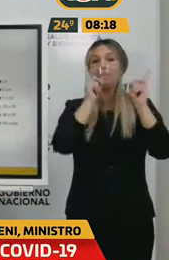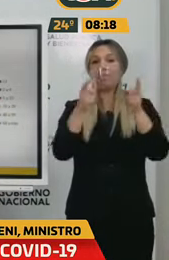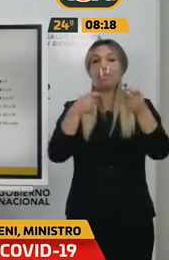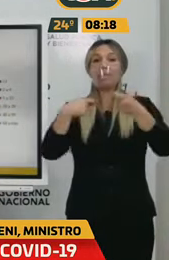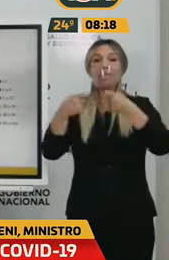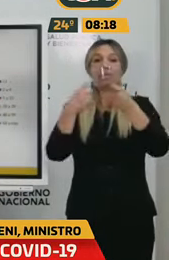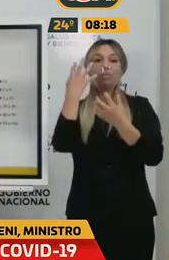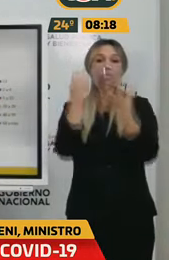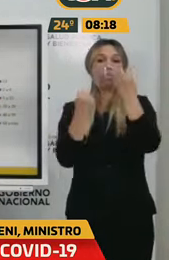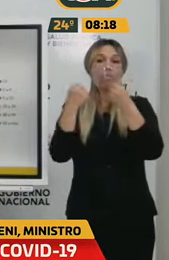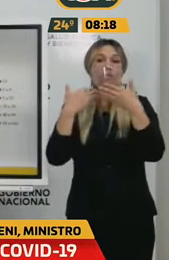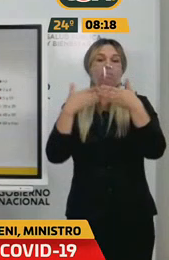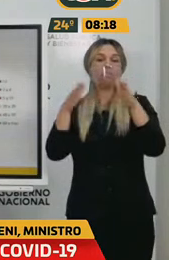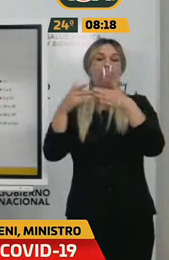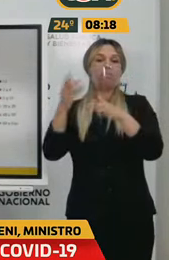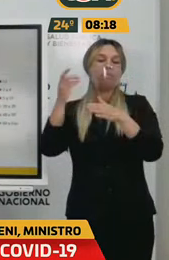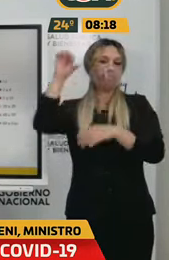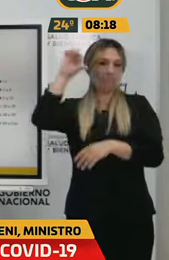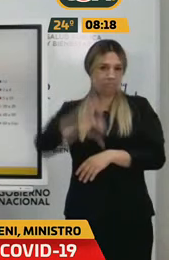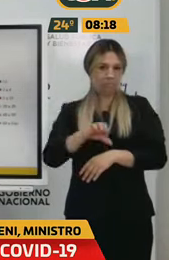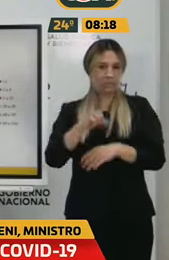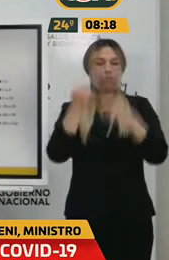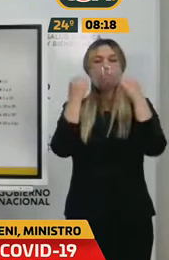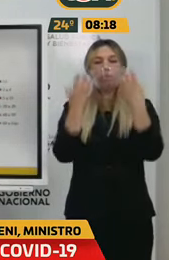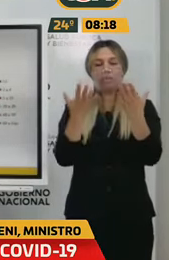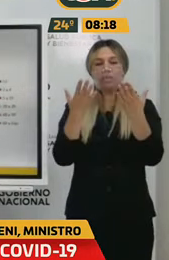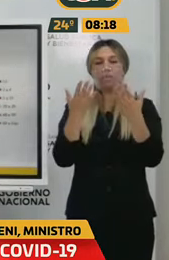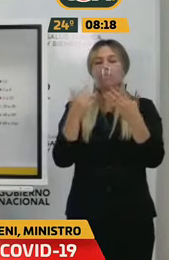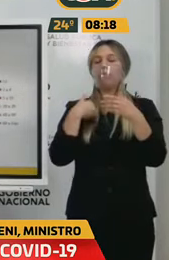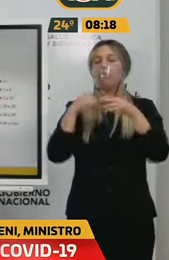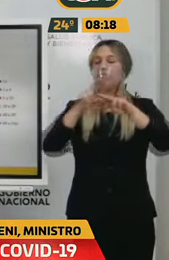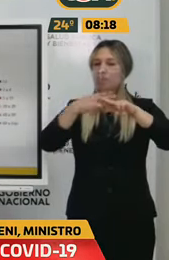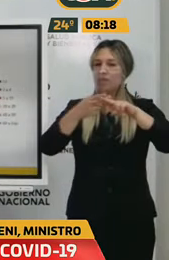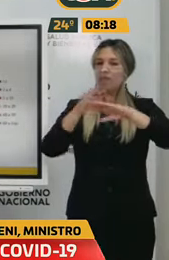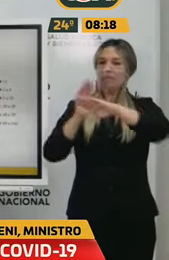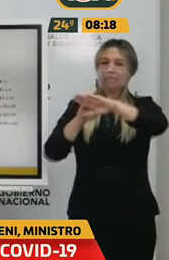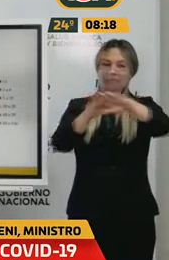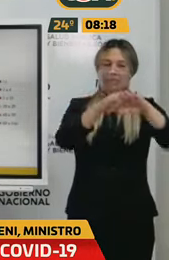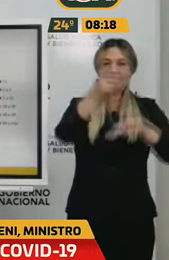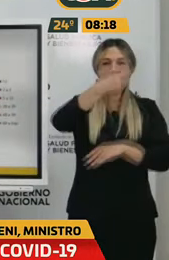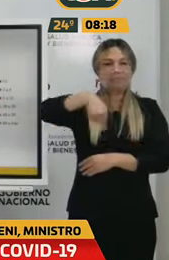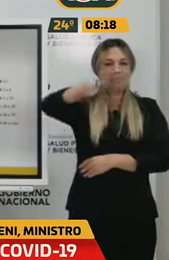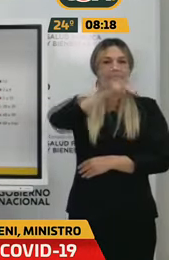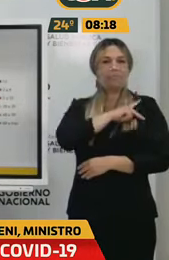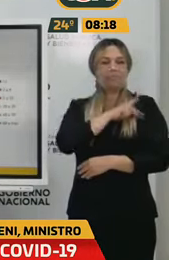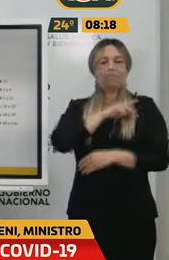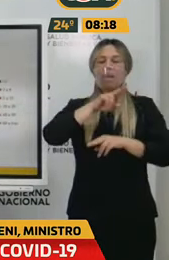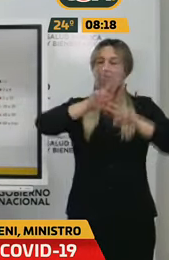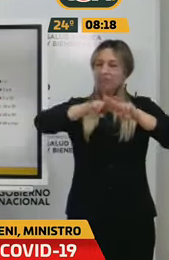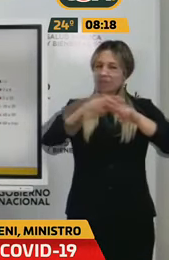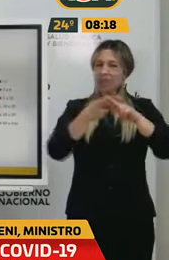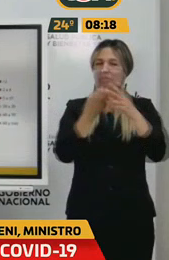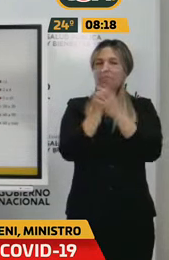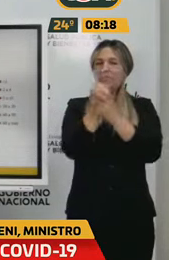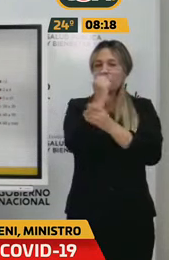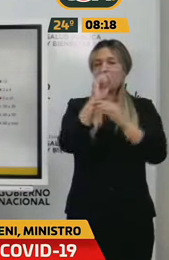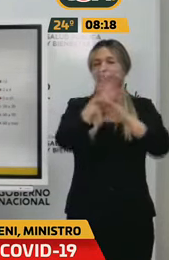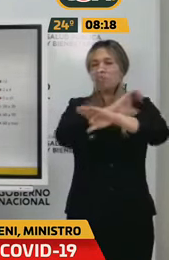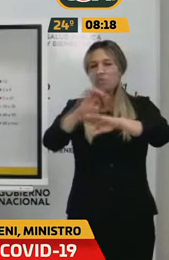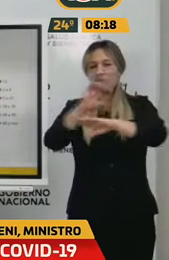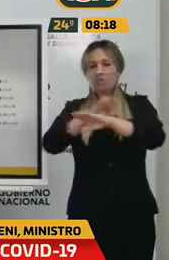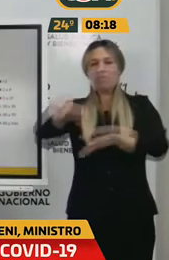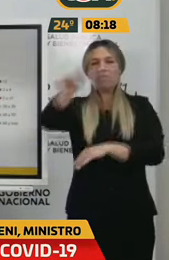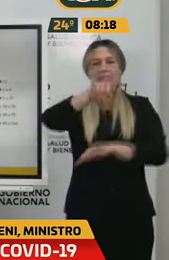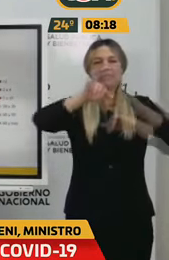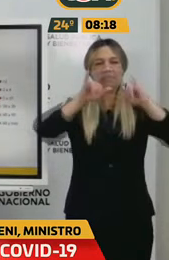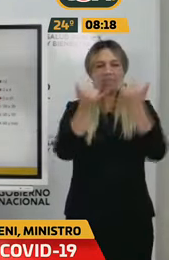Así que instamos realmente a toda la población a poder aferrarnos a la medida que todos conocemos